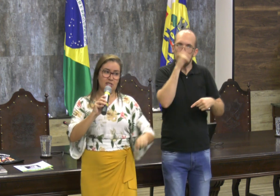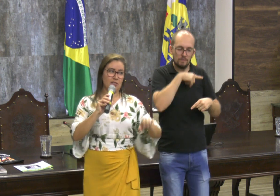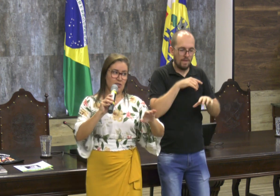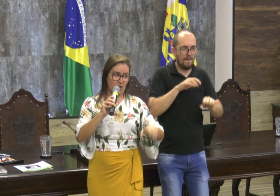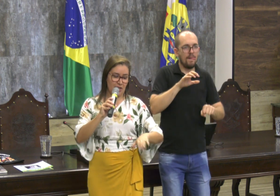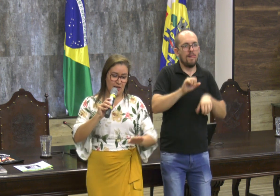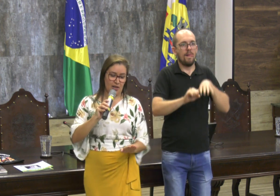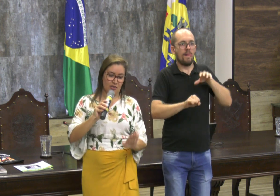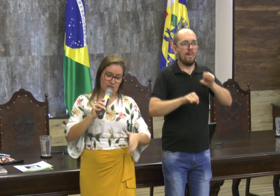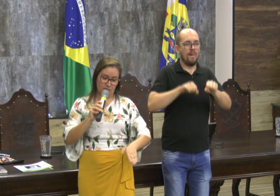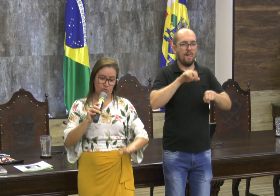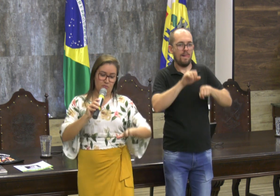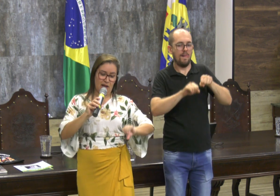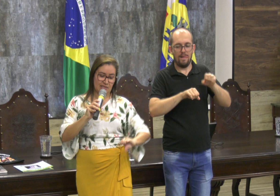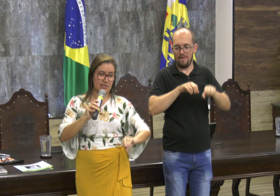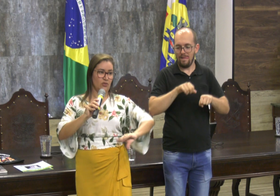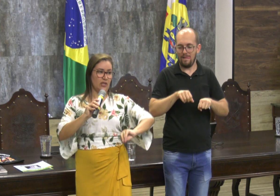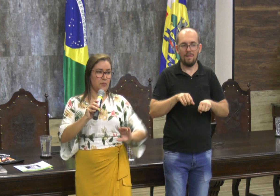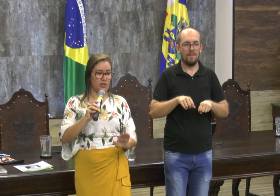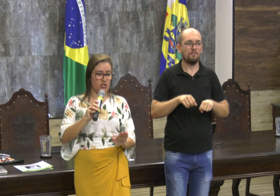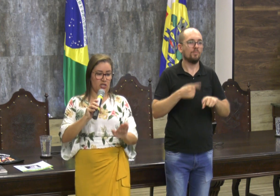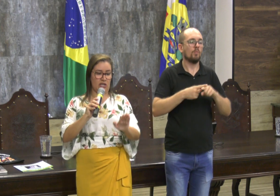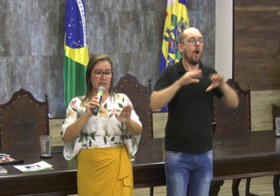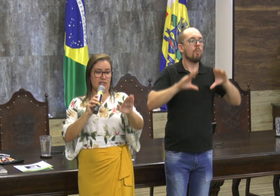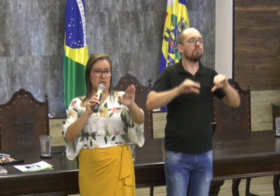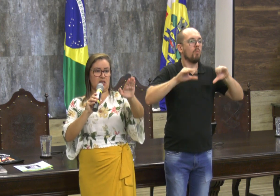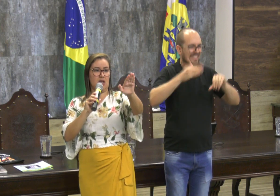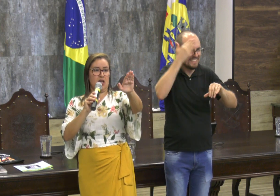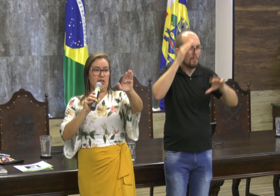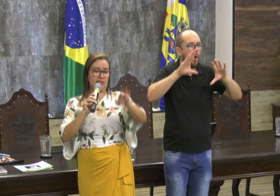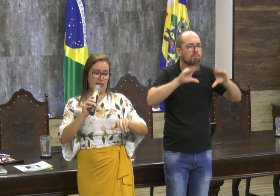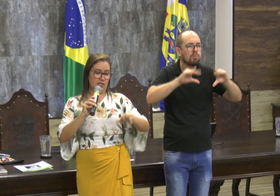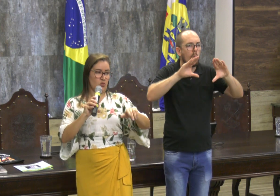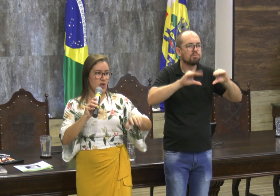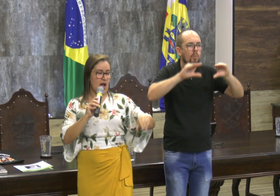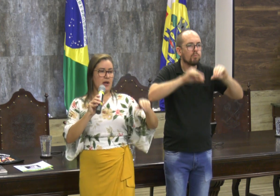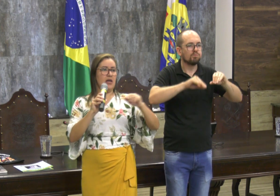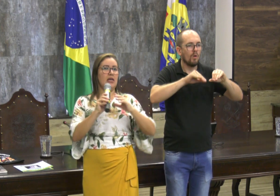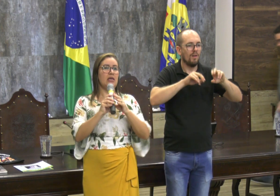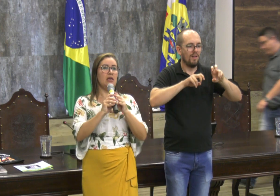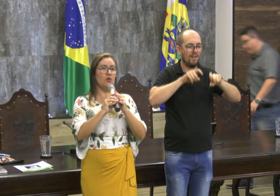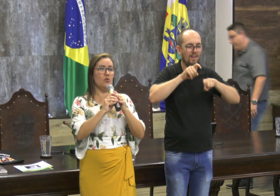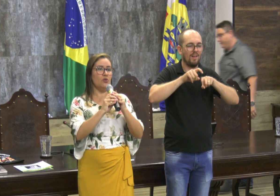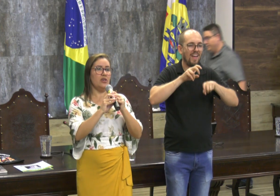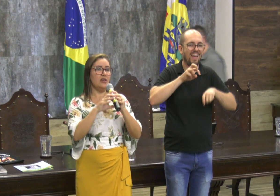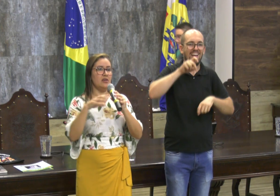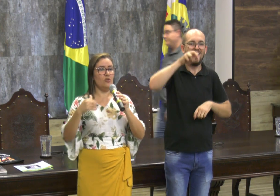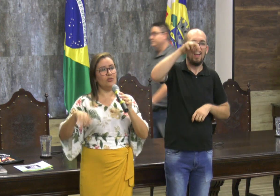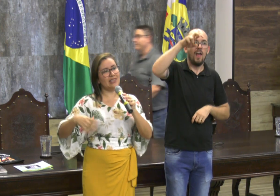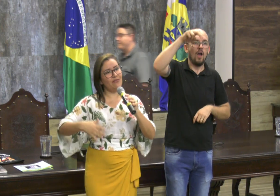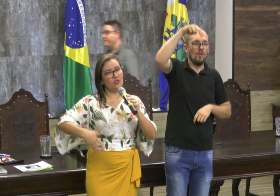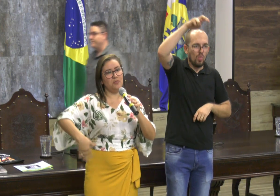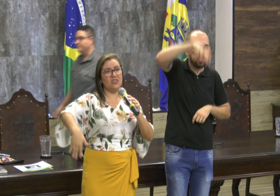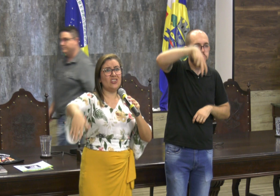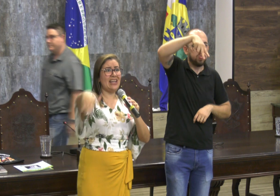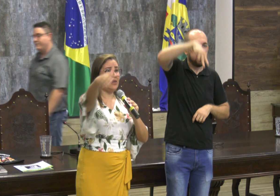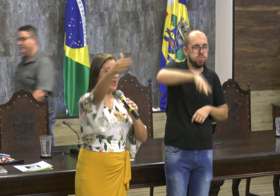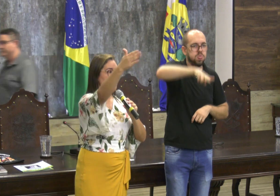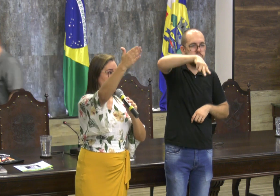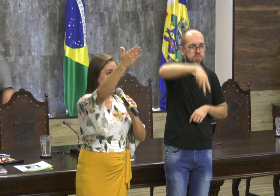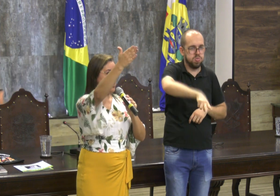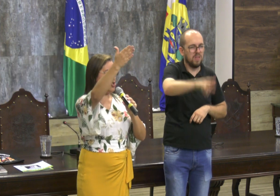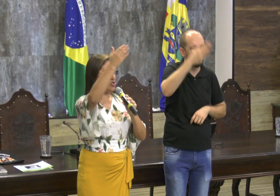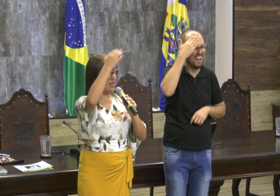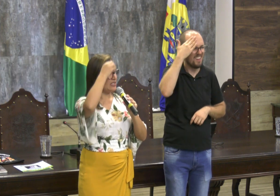dificuldade, aquele negócio que é tudo macio, né? Porque, gente, é assim, isso tem que segurar. E o Gustavo subindo já lá na